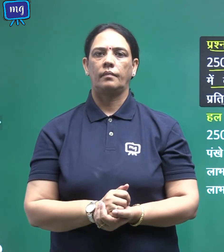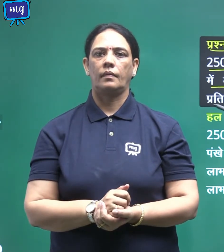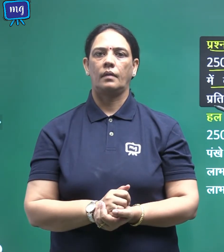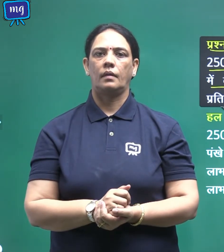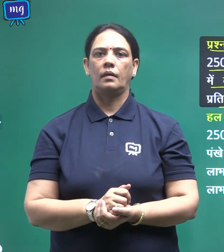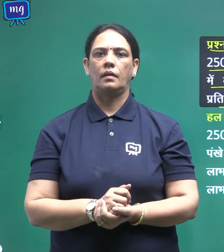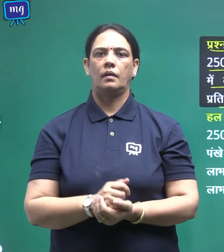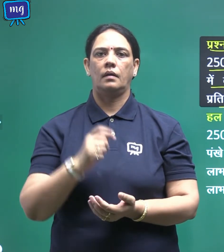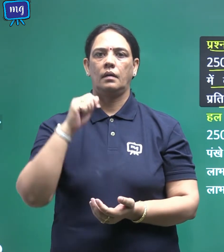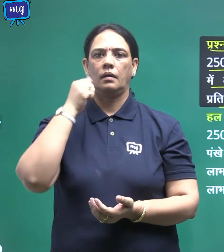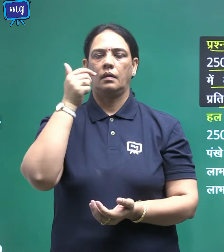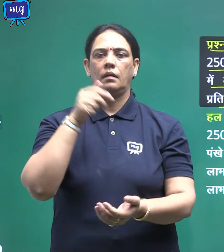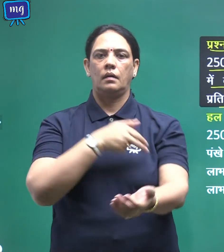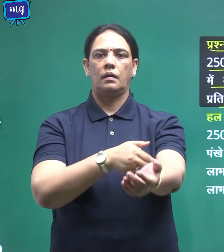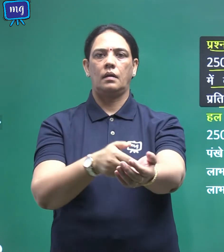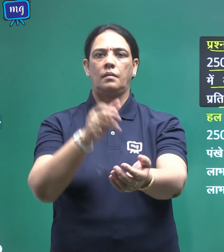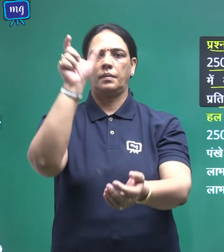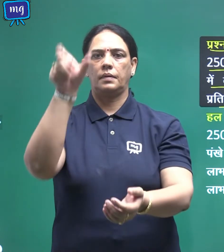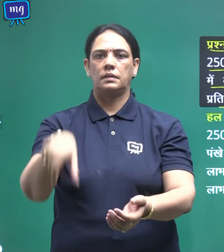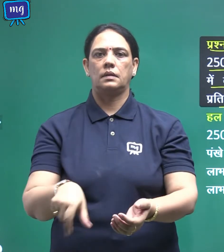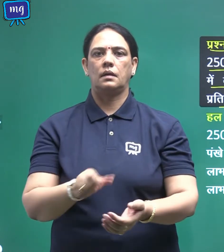सोहन का लाभ